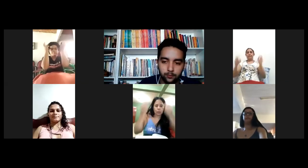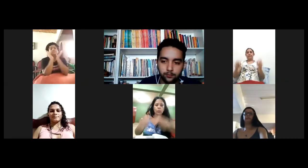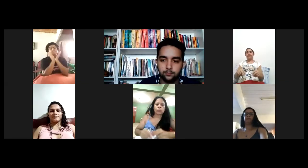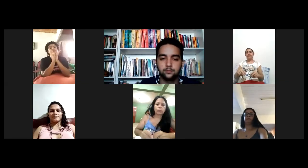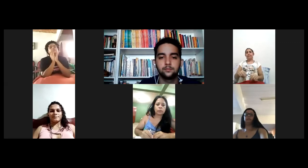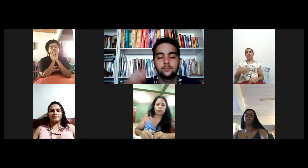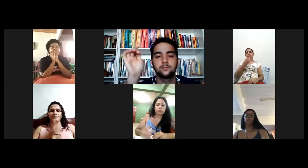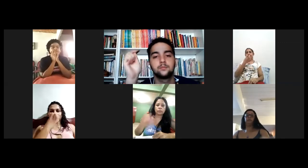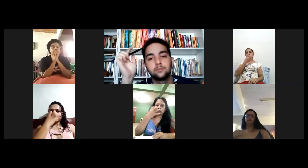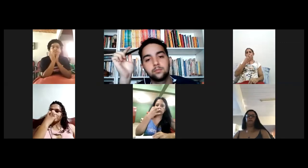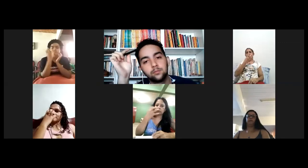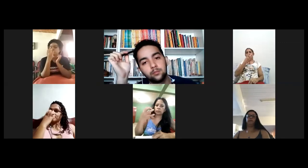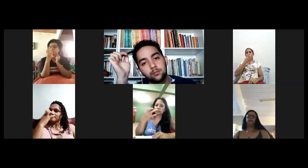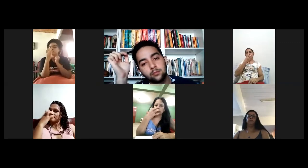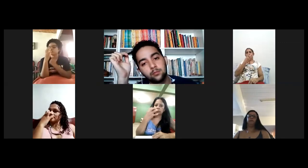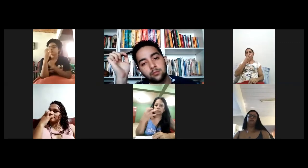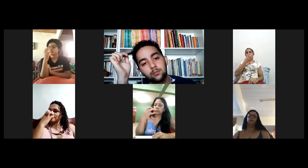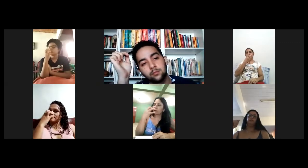Cachorro,